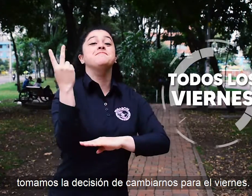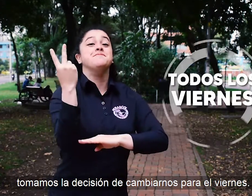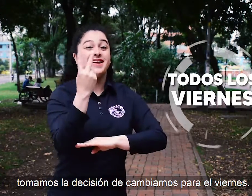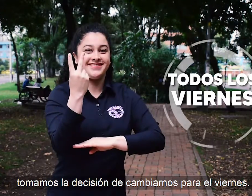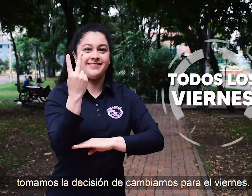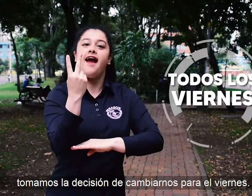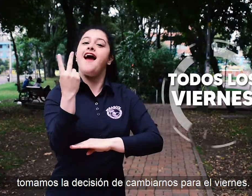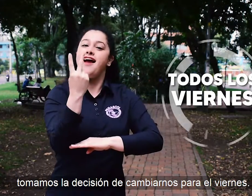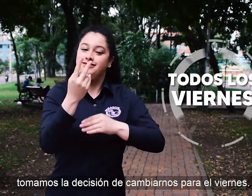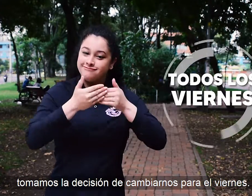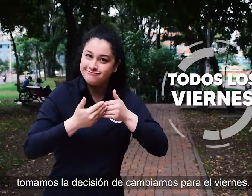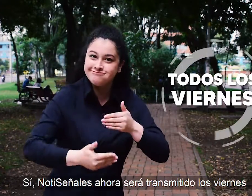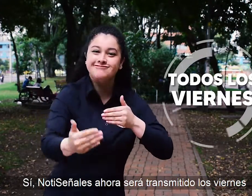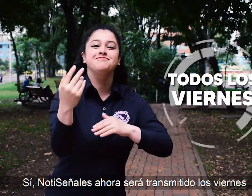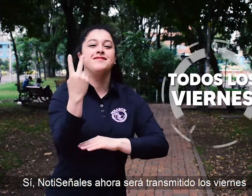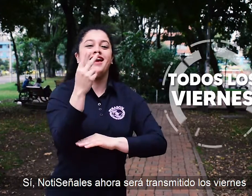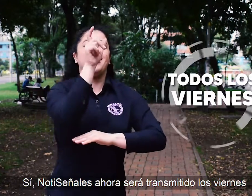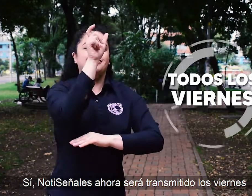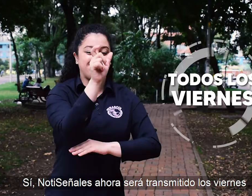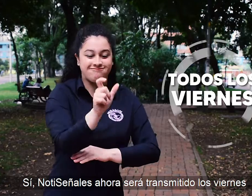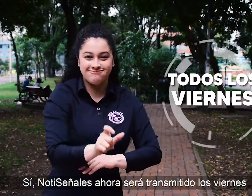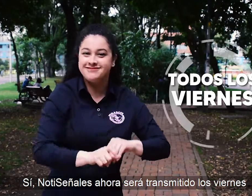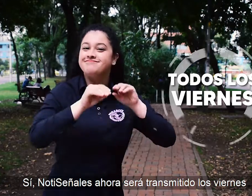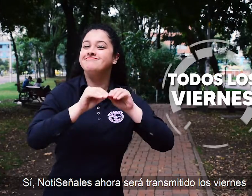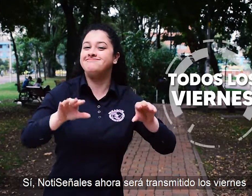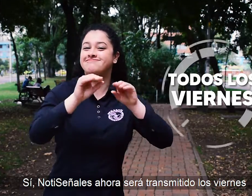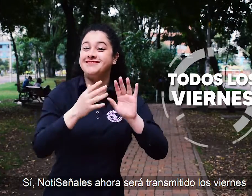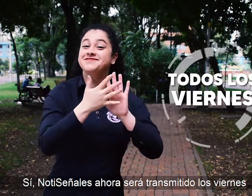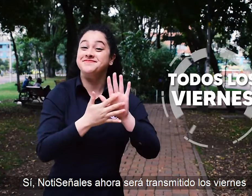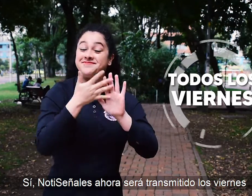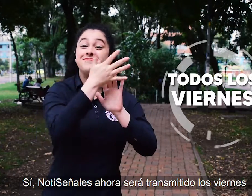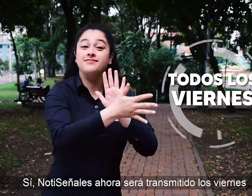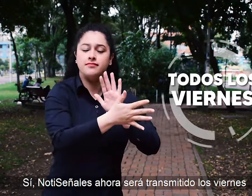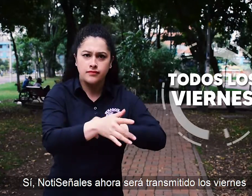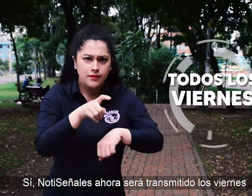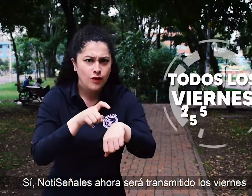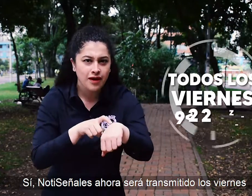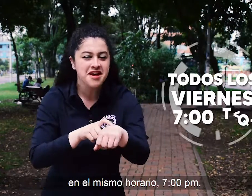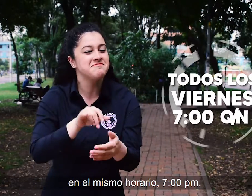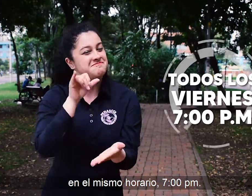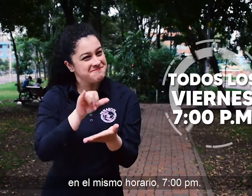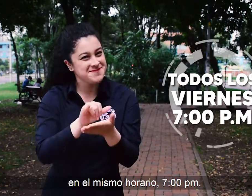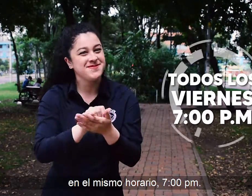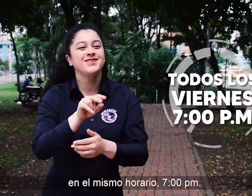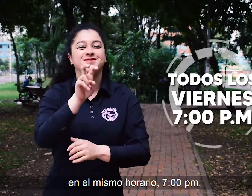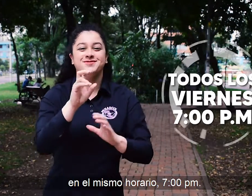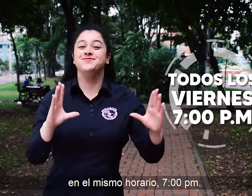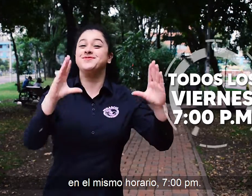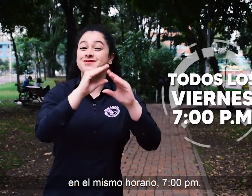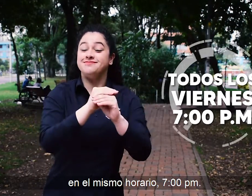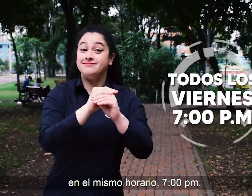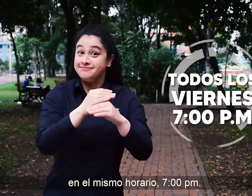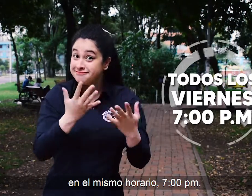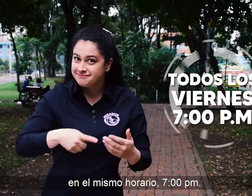viernes. Sí, Noticeñales ahora será transmitido los viernes en el mismo horario 7 pm.